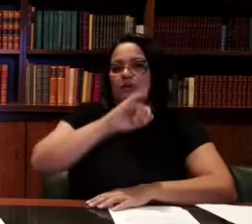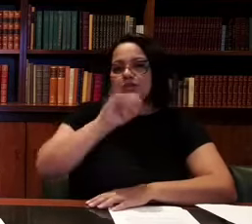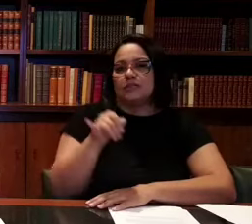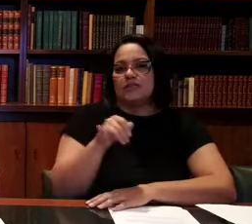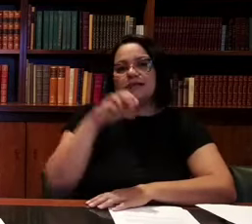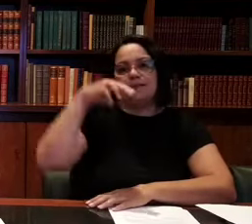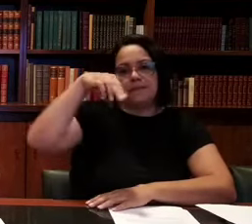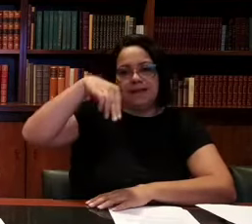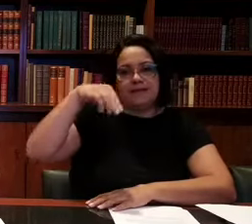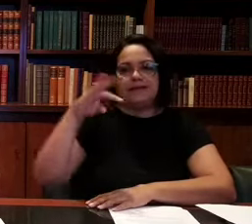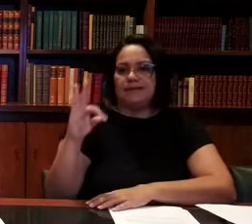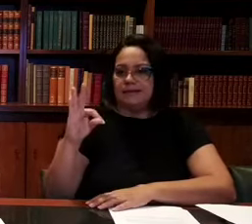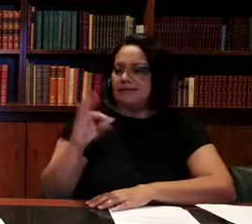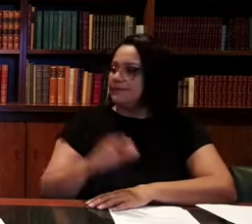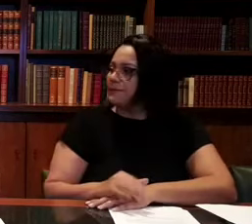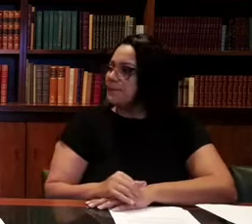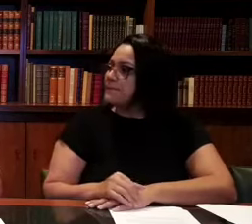marido